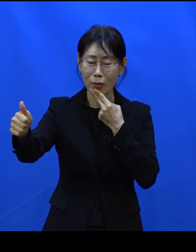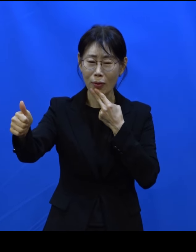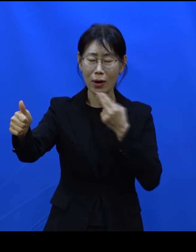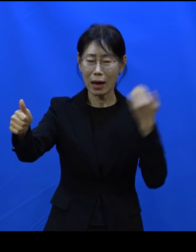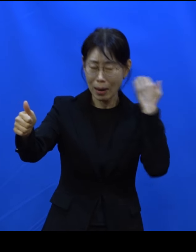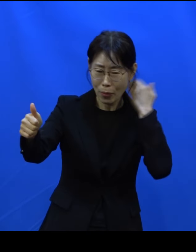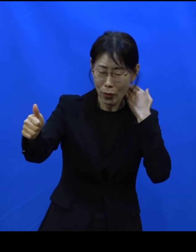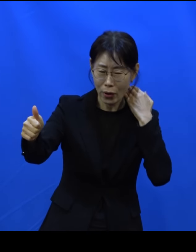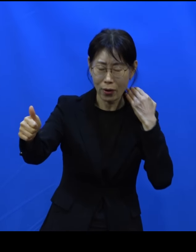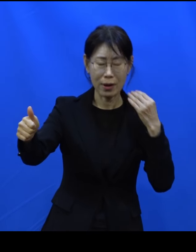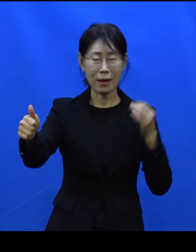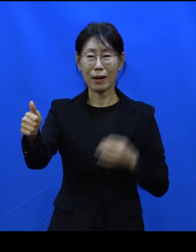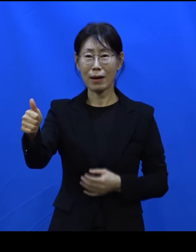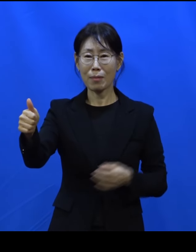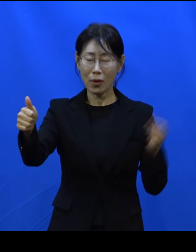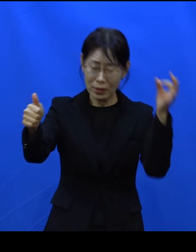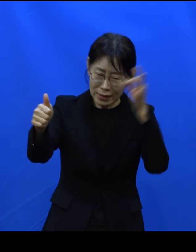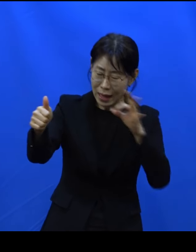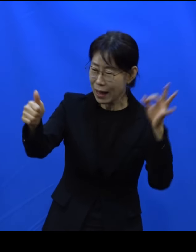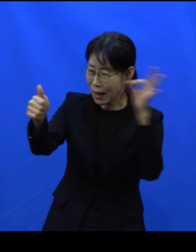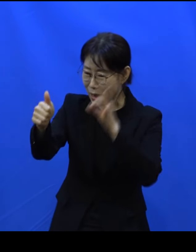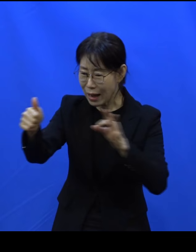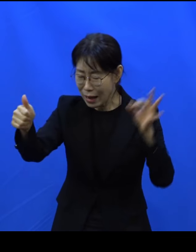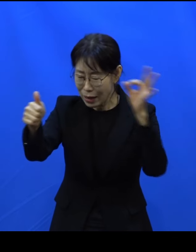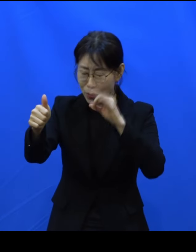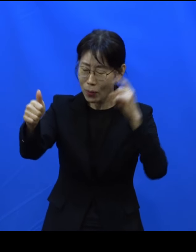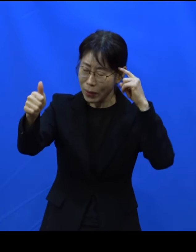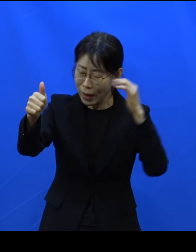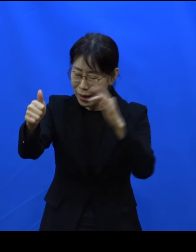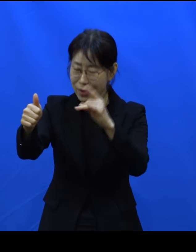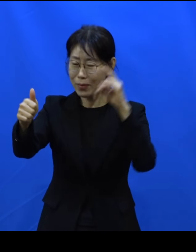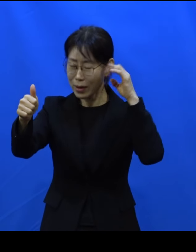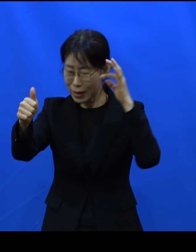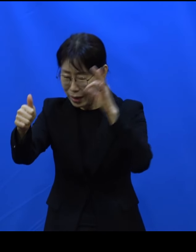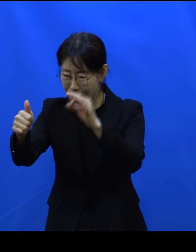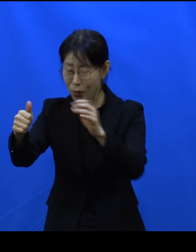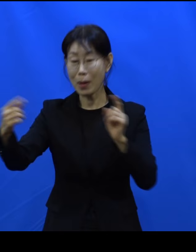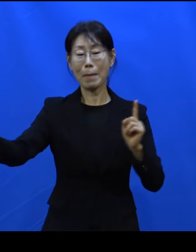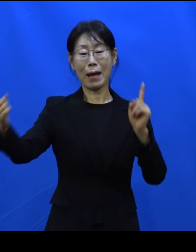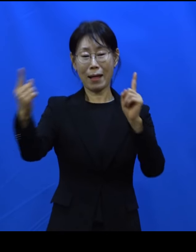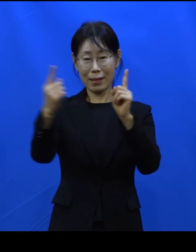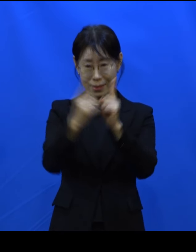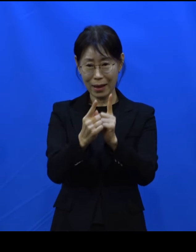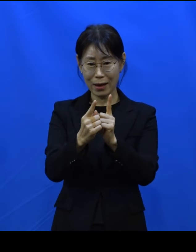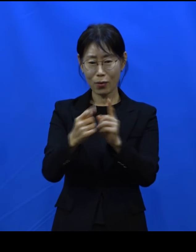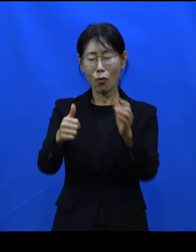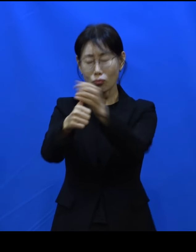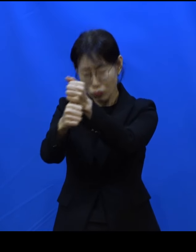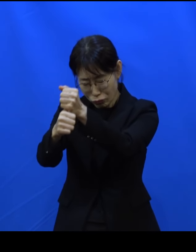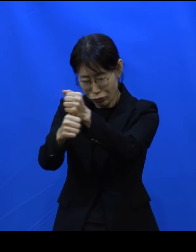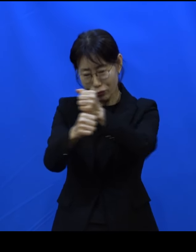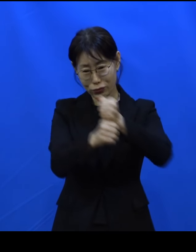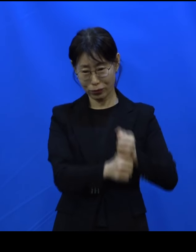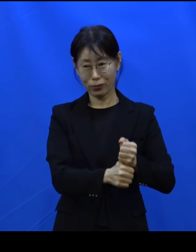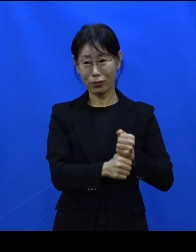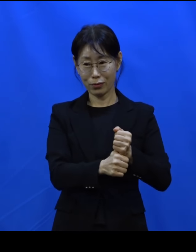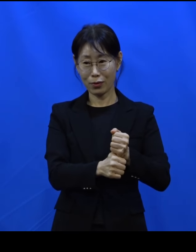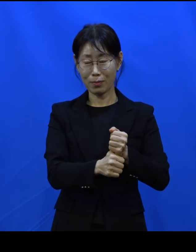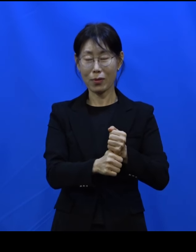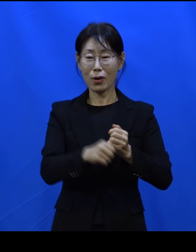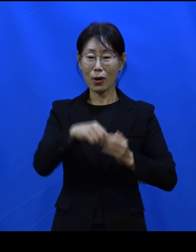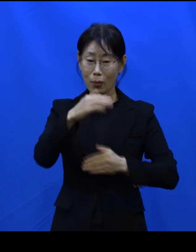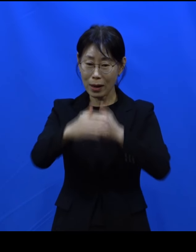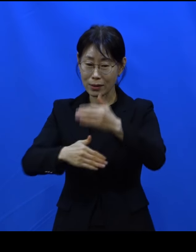그 부재를 느끼고 또 갈망하고 찾아다니고 또 만나고 붙들고 이제 이런,